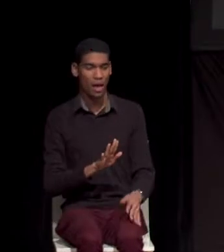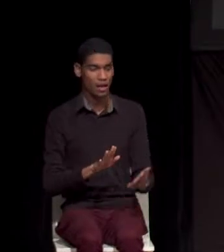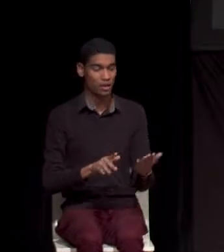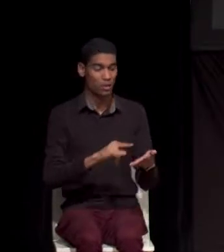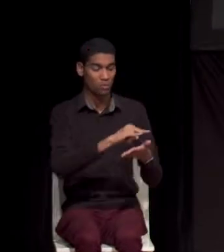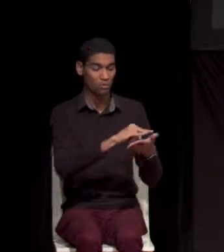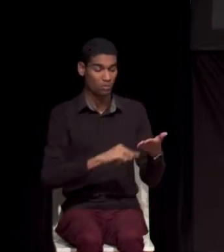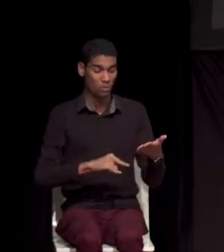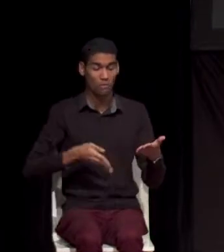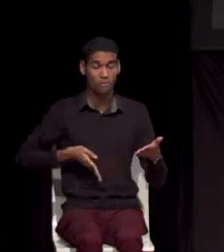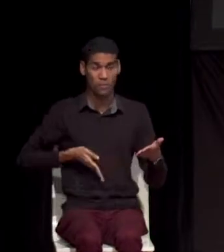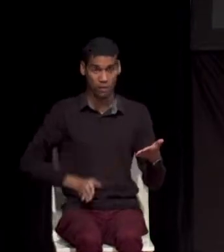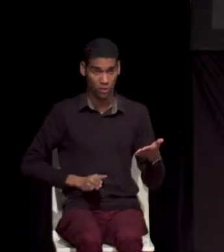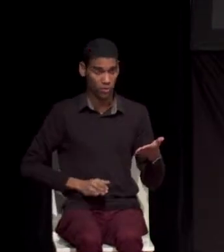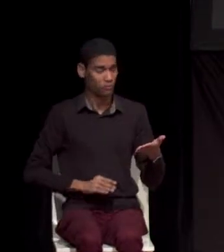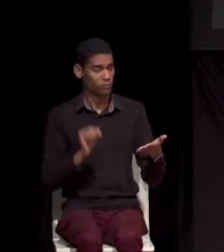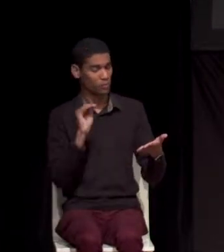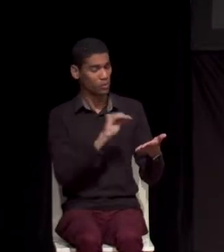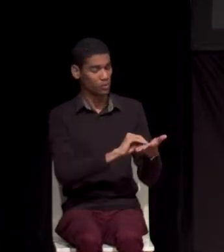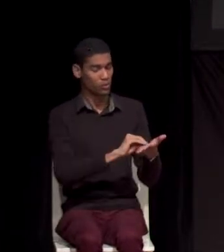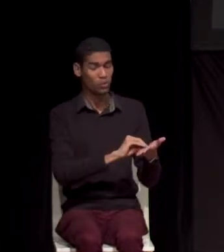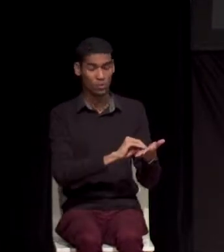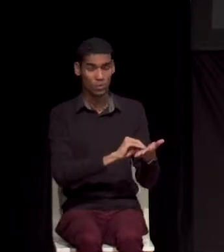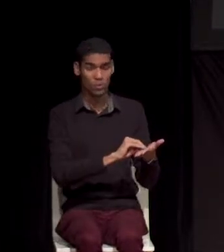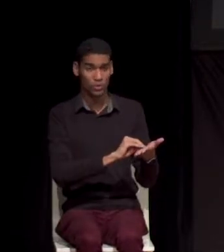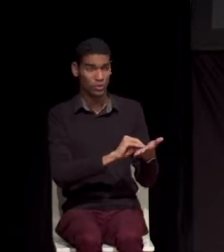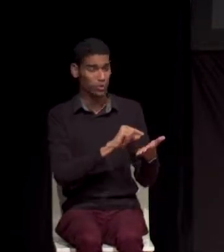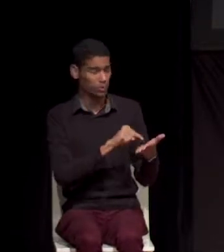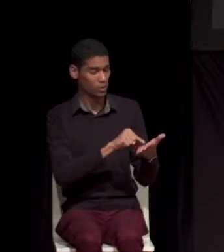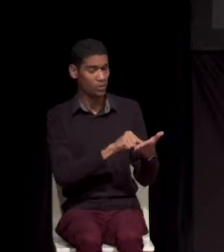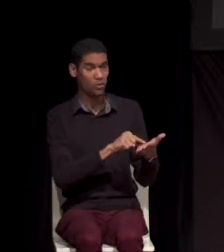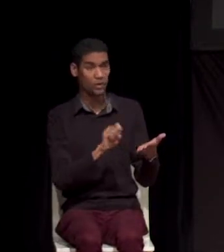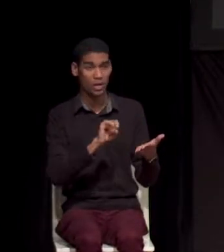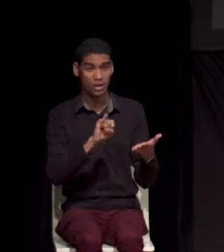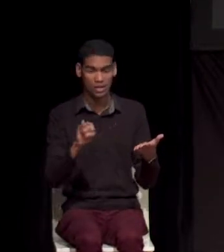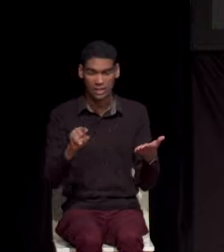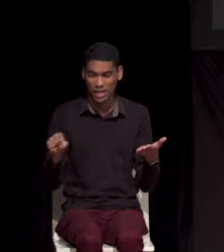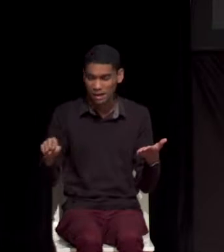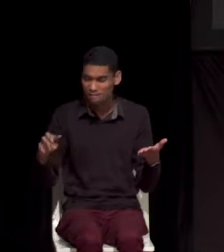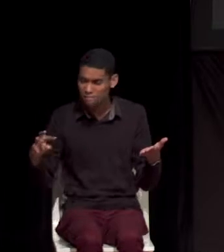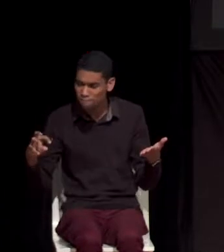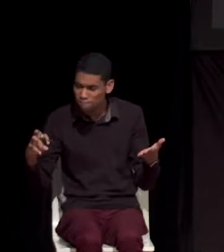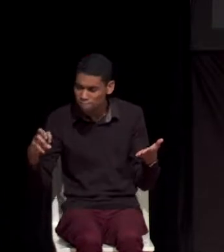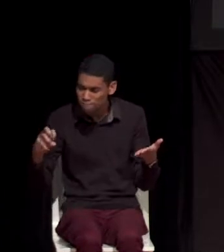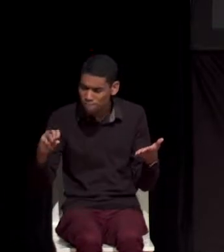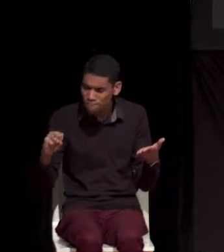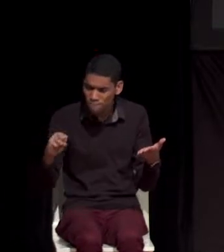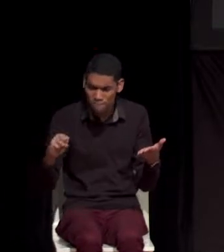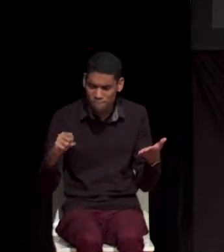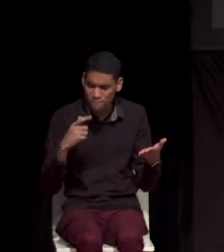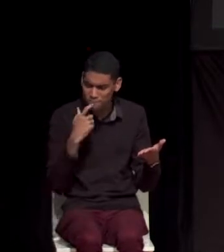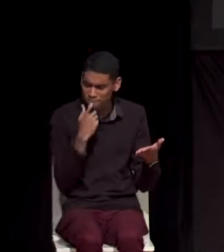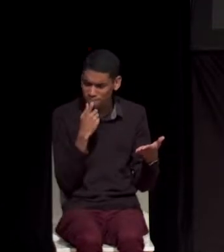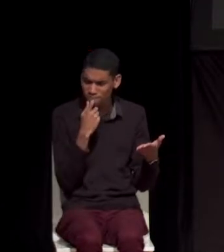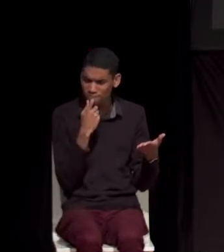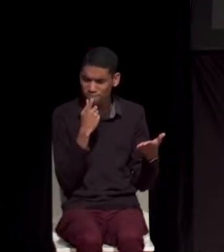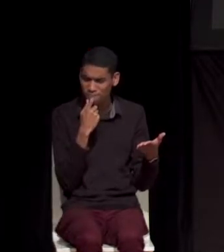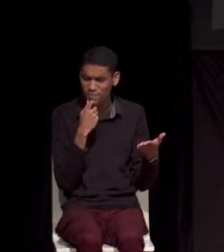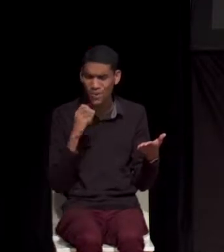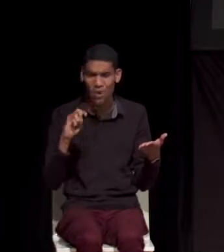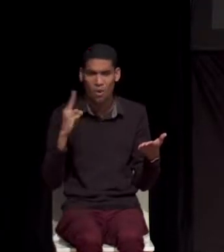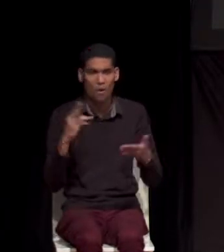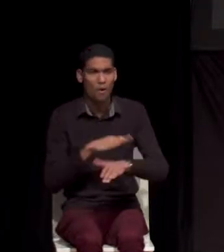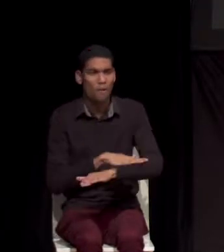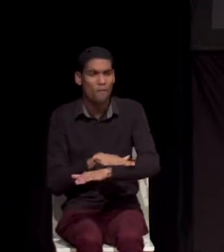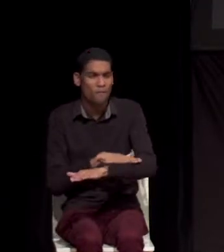nascimento, na hora de registrar a criança, se ela não nasceu escurinha, pretinha, né? Ou está uma corzinha mais